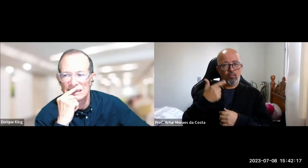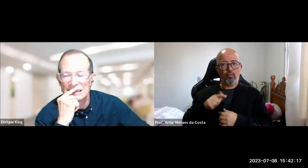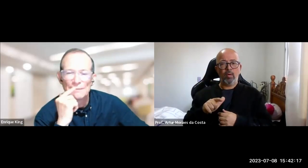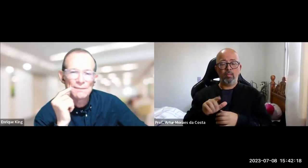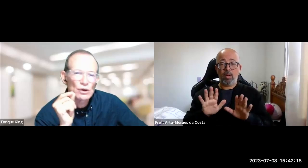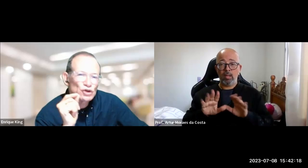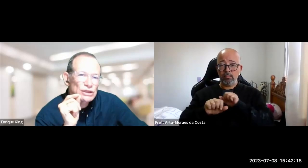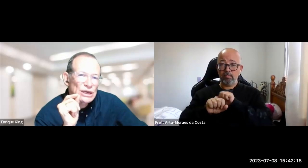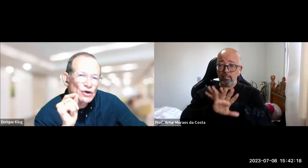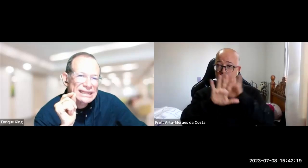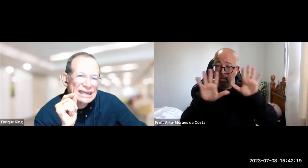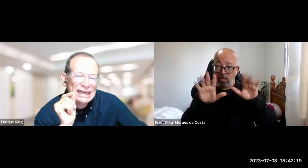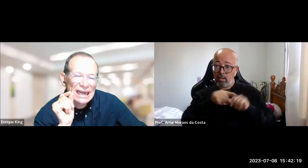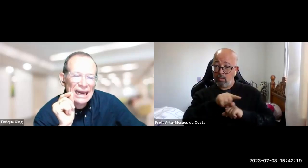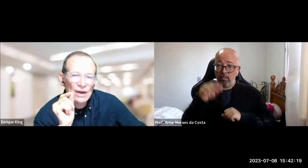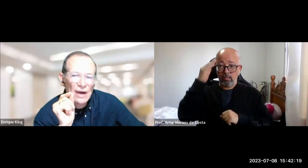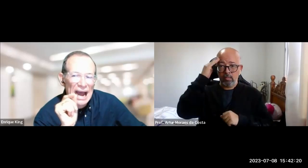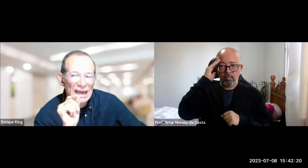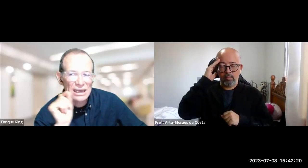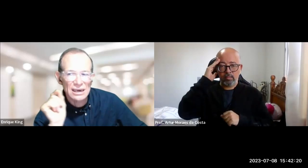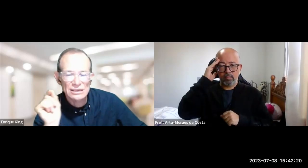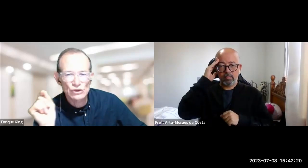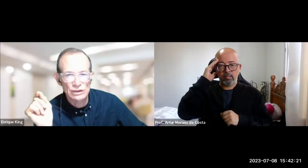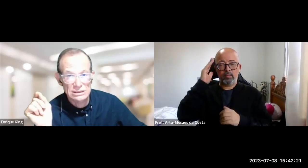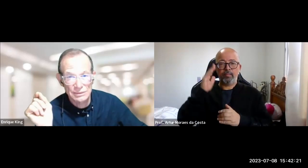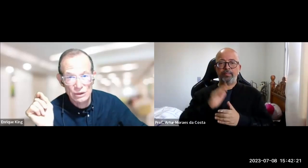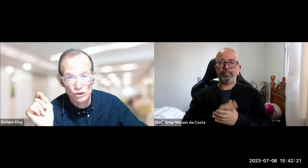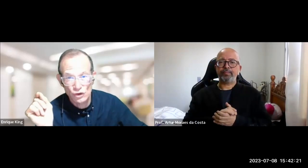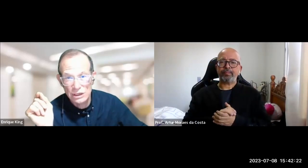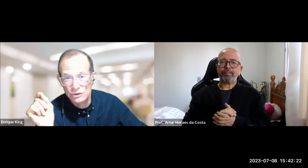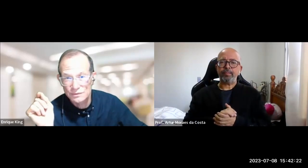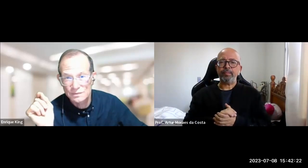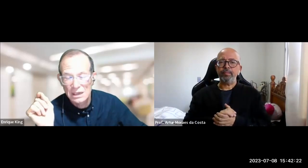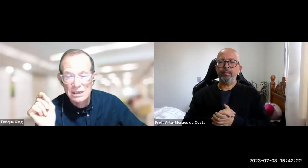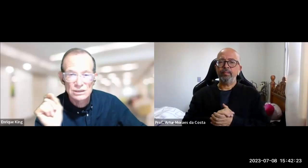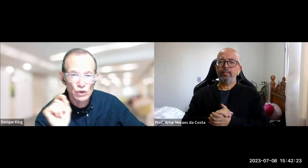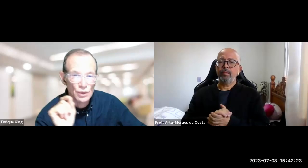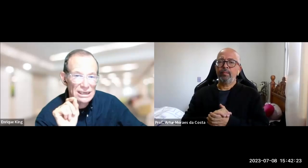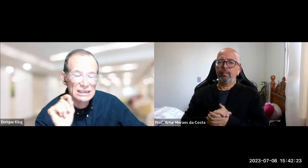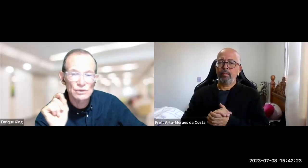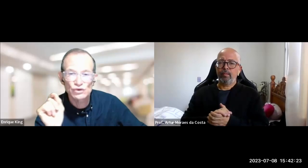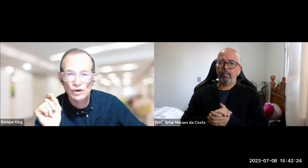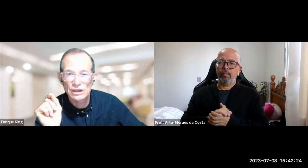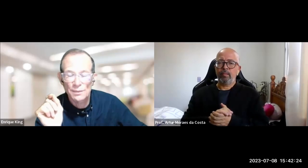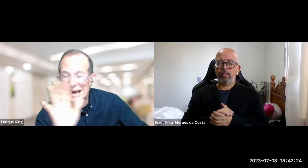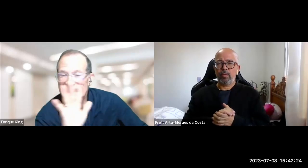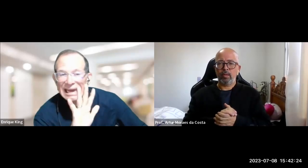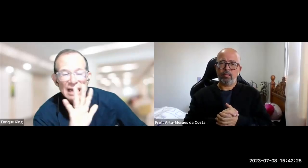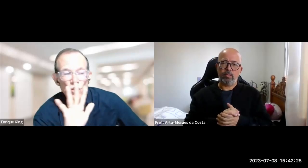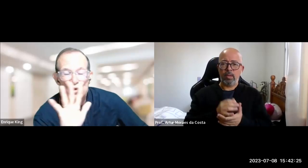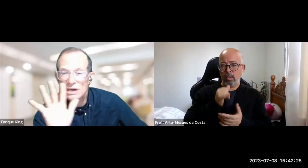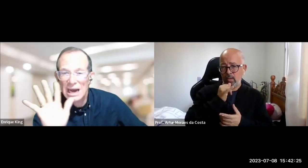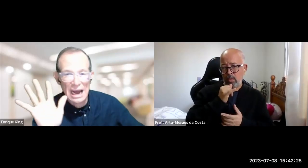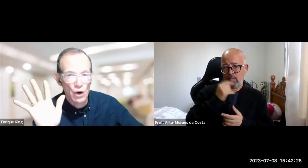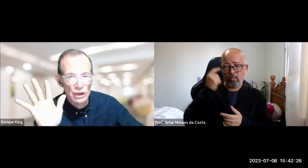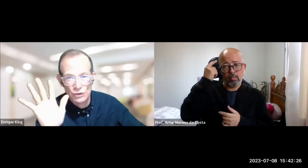pregunta pero yo tengo que tener claro a quién le estoy describiendo sonidos si yo voy a describir un sonido para alguien